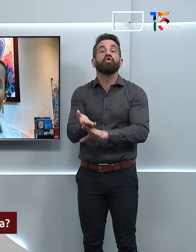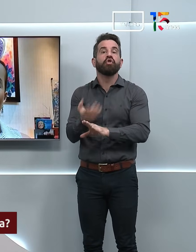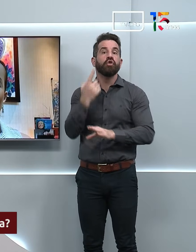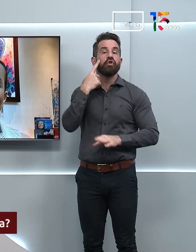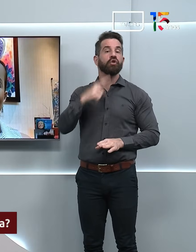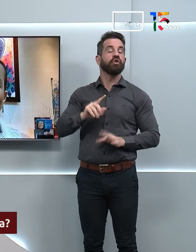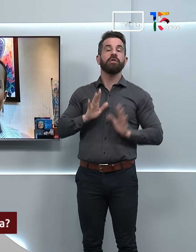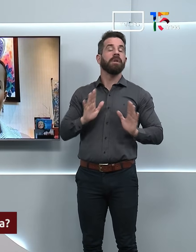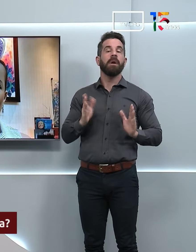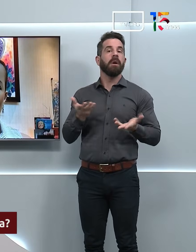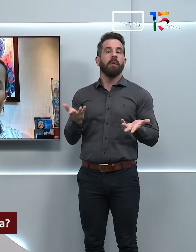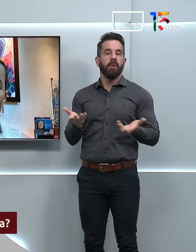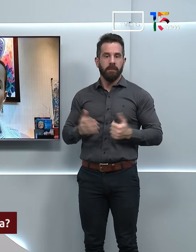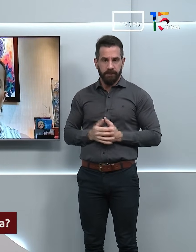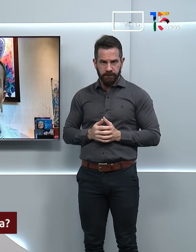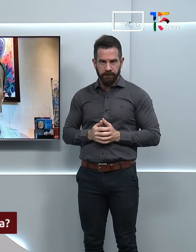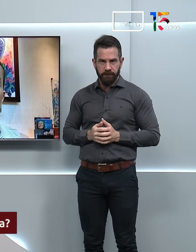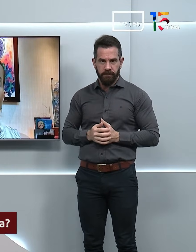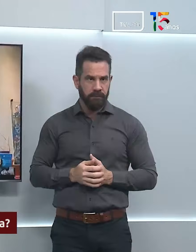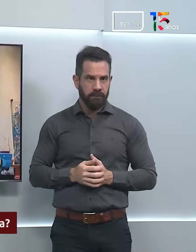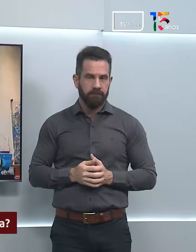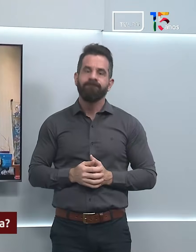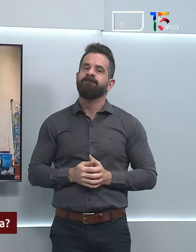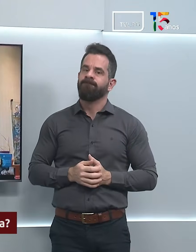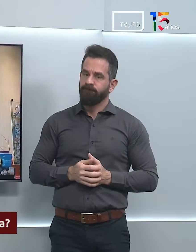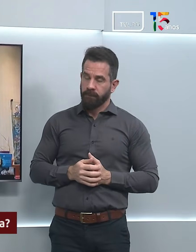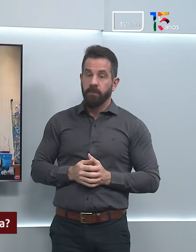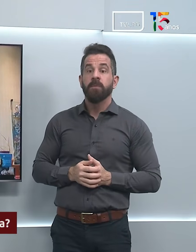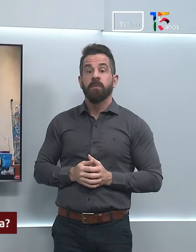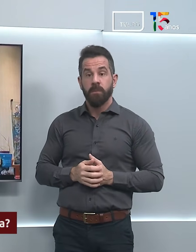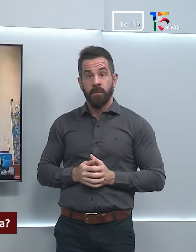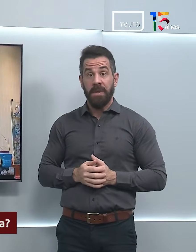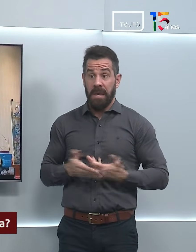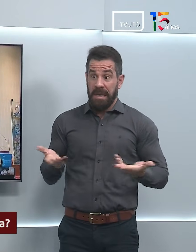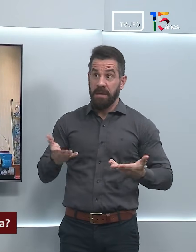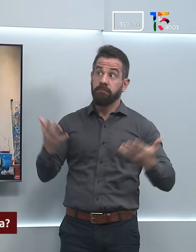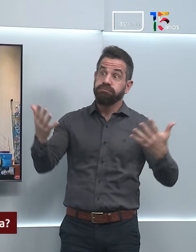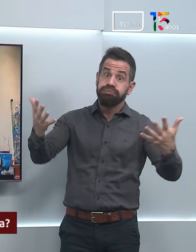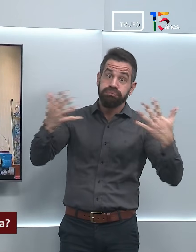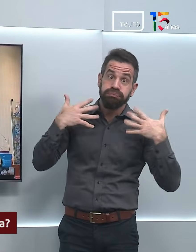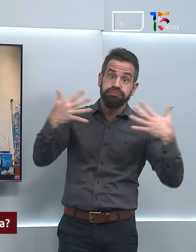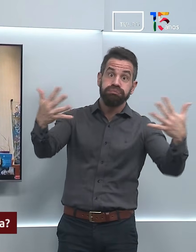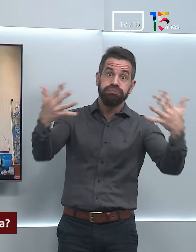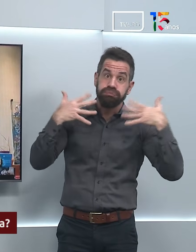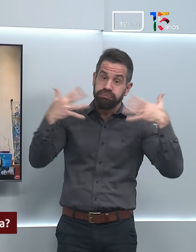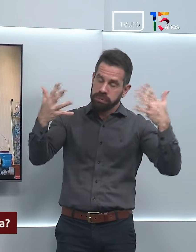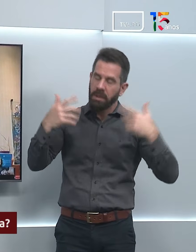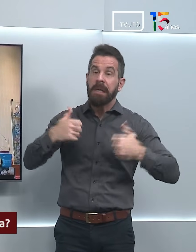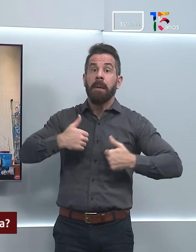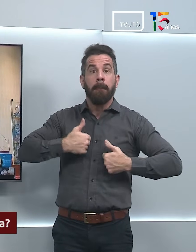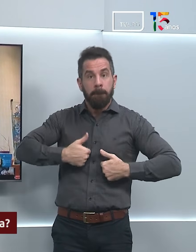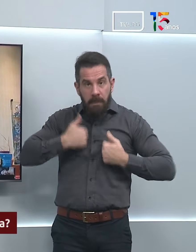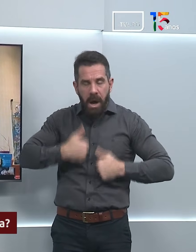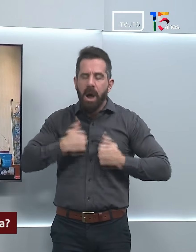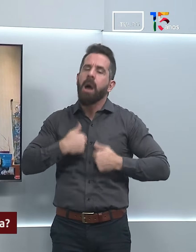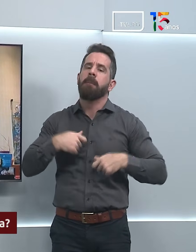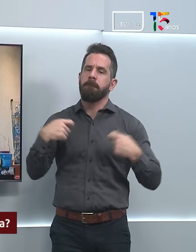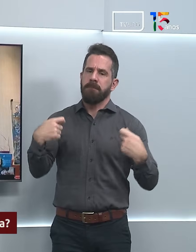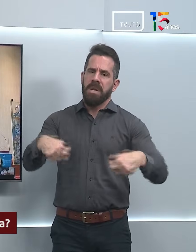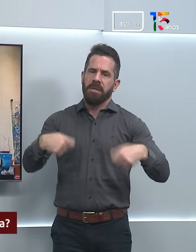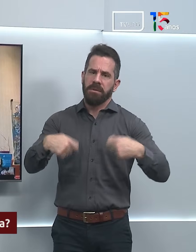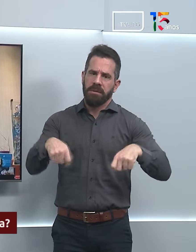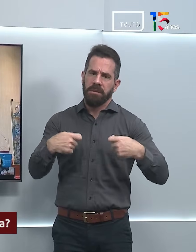Então, com esse calor, os banhos são sim recomendados. O que não deve ser feito é